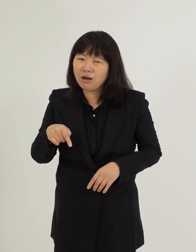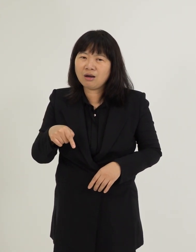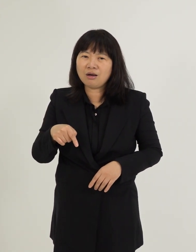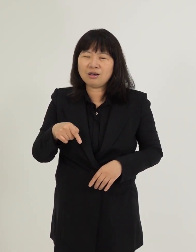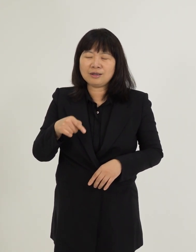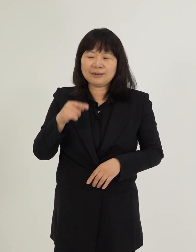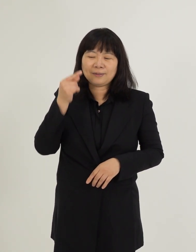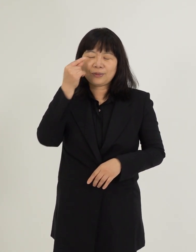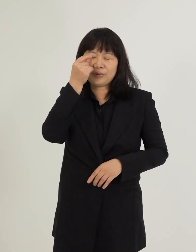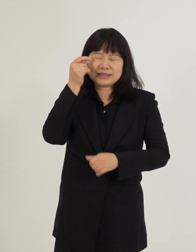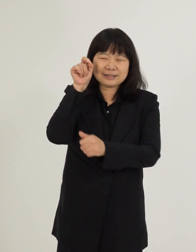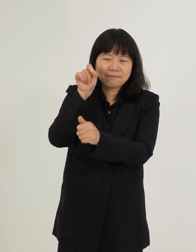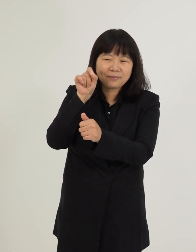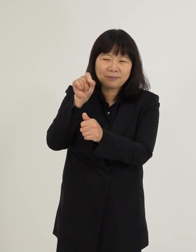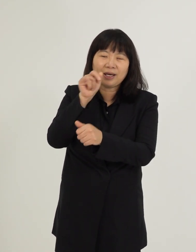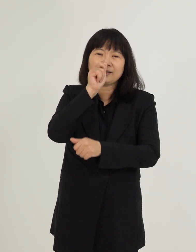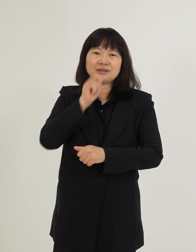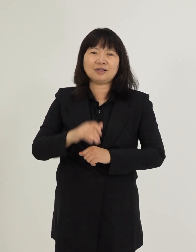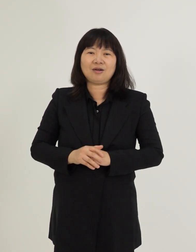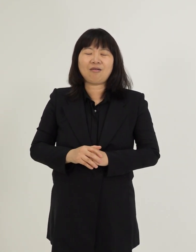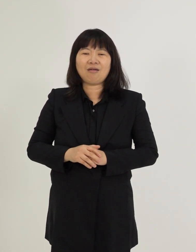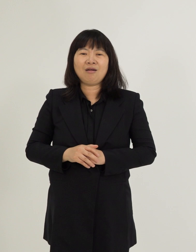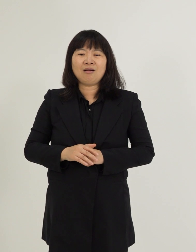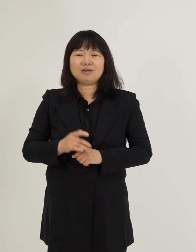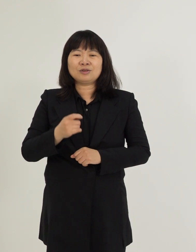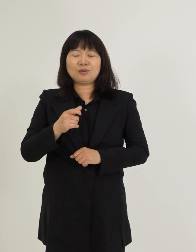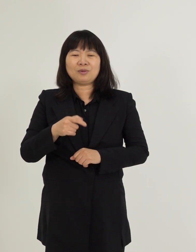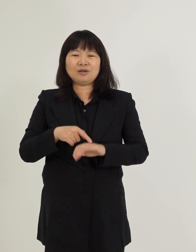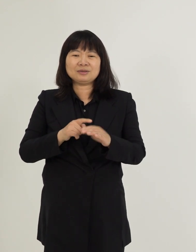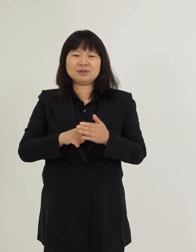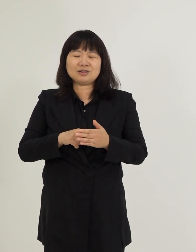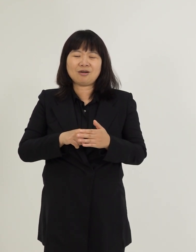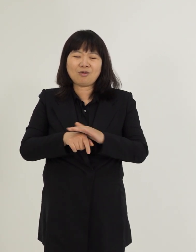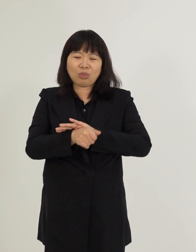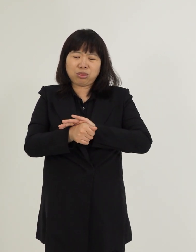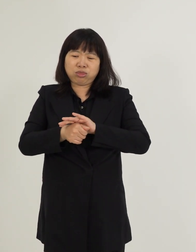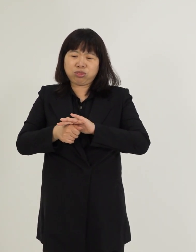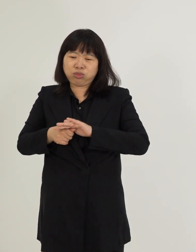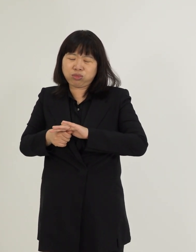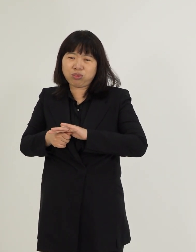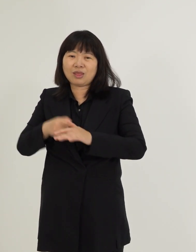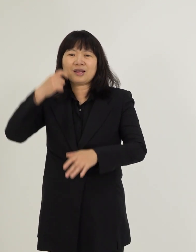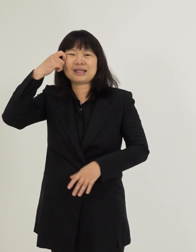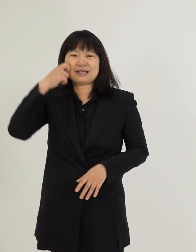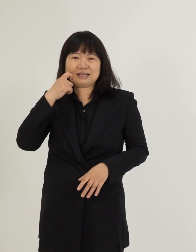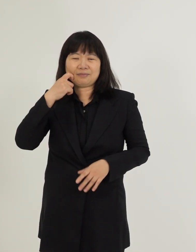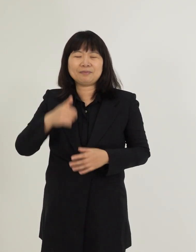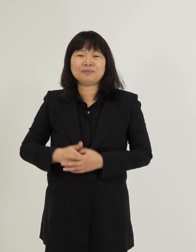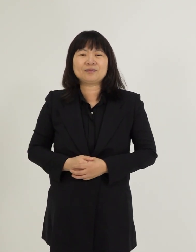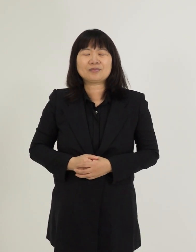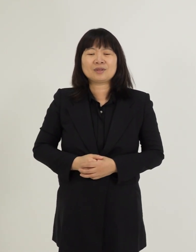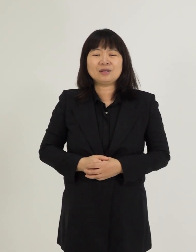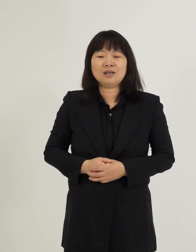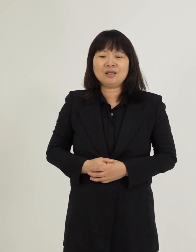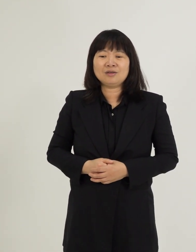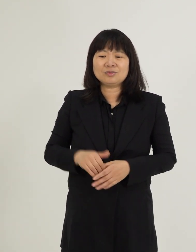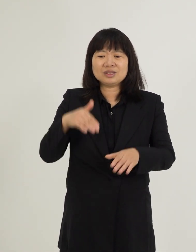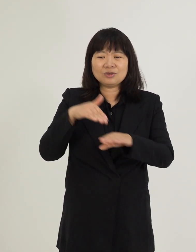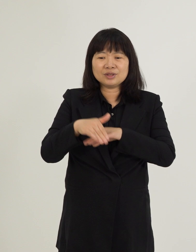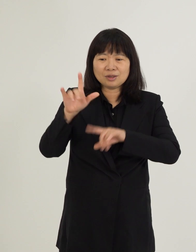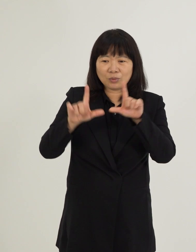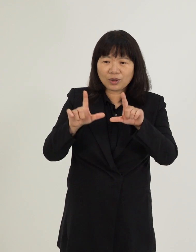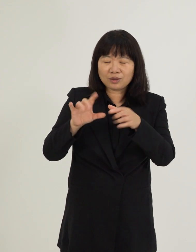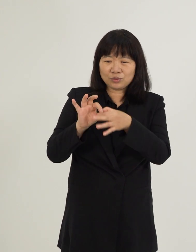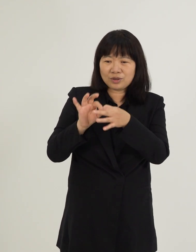되고 그런 거예요. 이래가지고 무슨 구원이 이루어지겠어요. 그런데